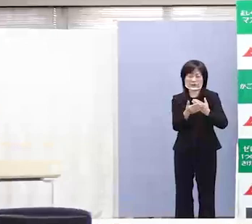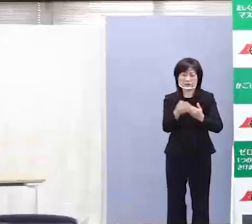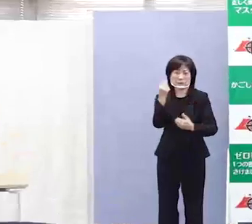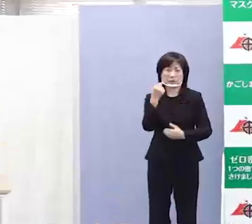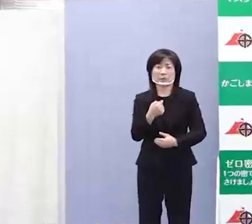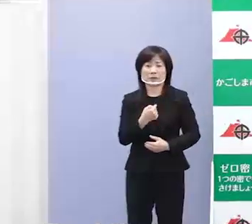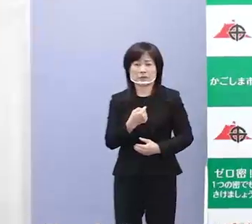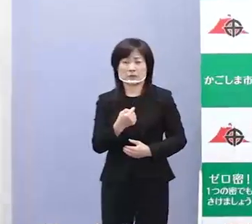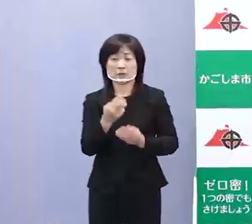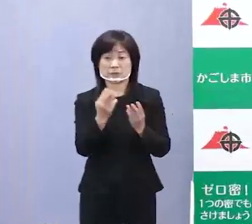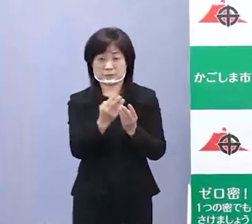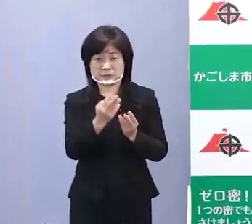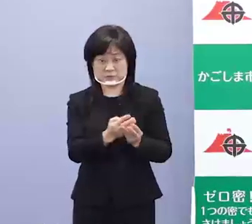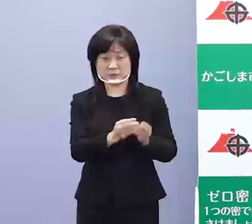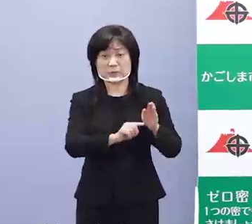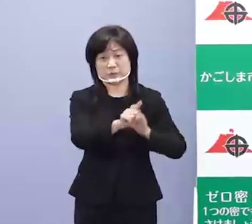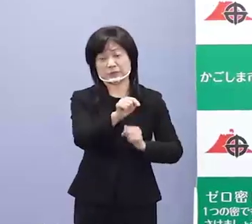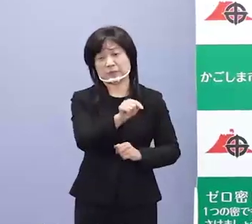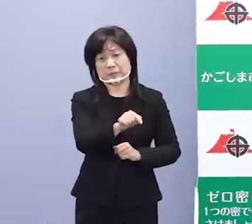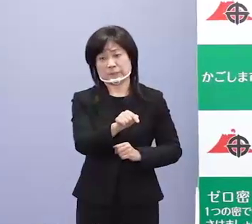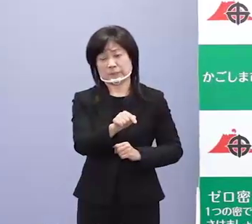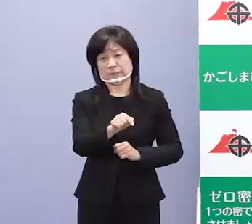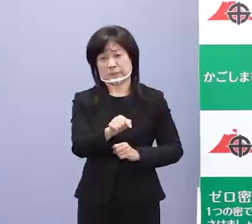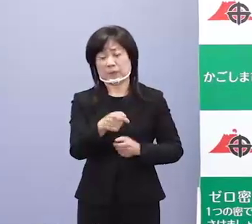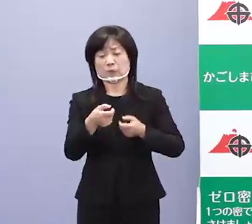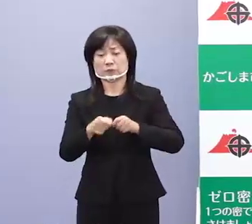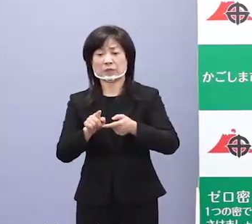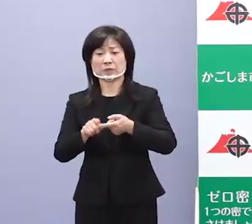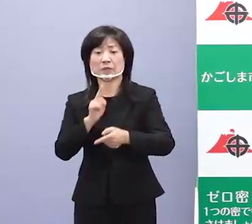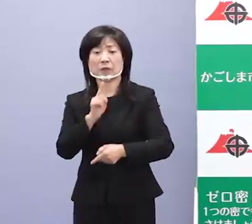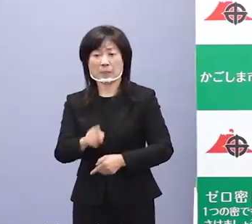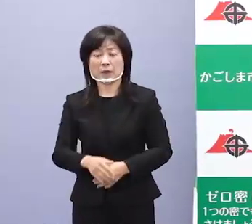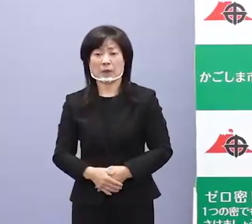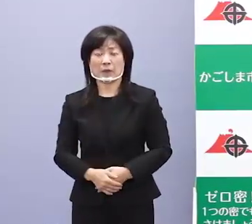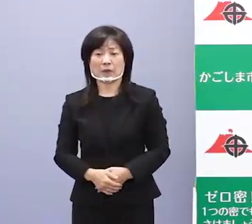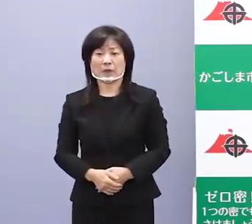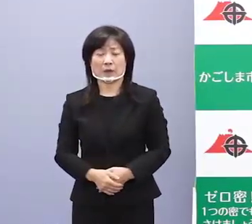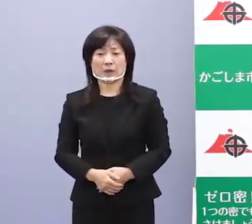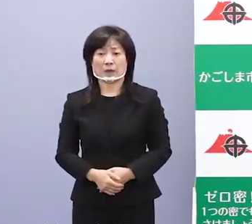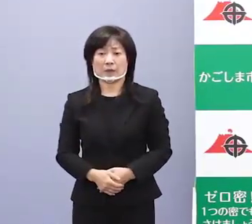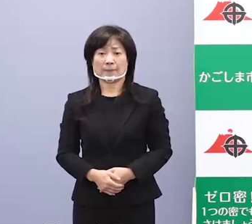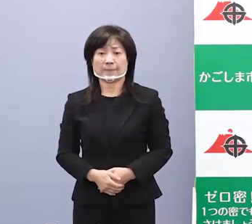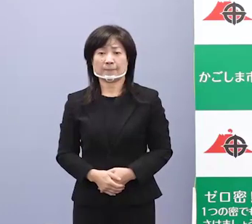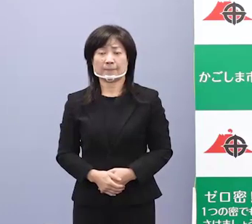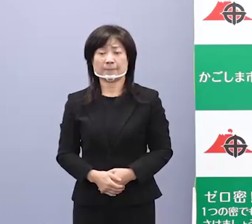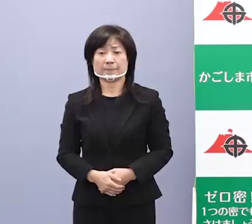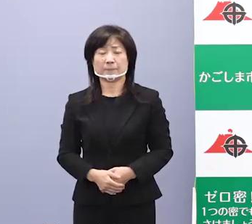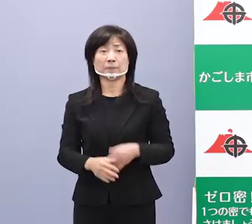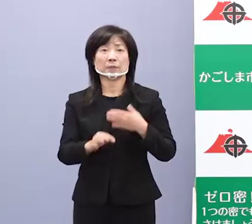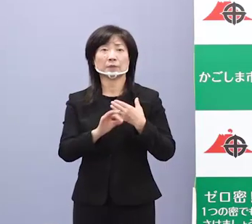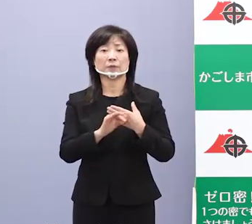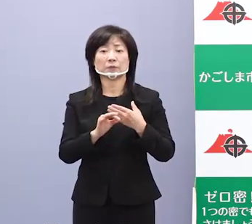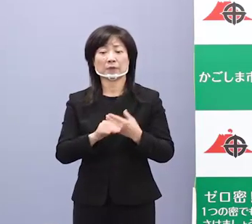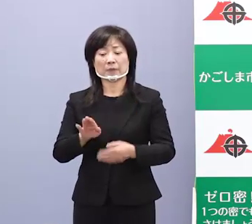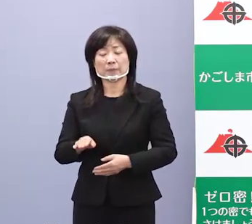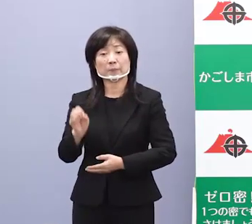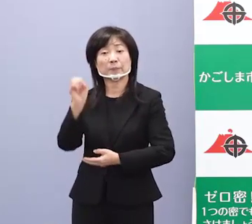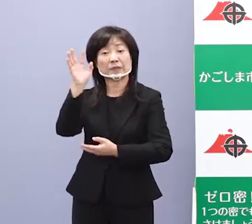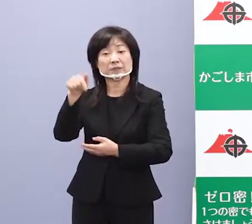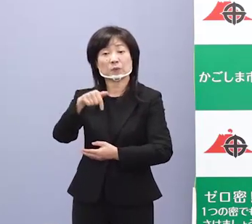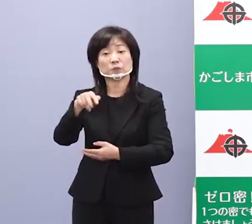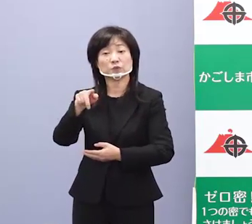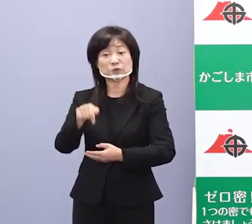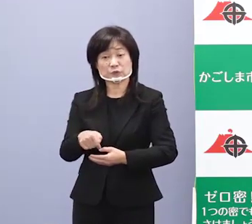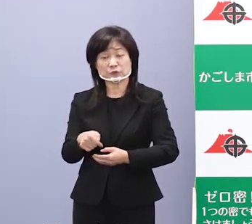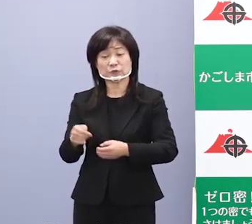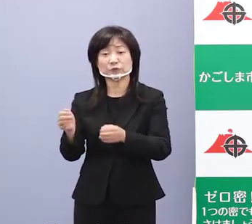ているんですね、まあ、数字は大前提として、まあ具体的にはやはりこの例えばバスケでいうブースター、サッカ